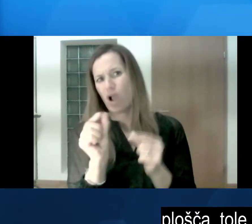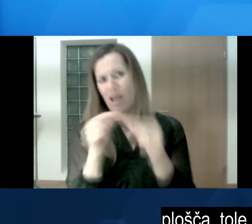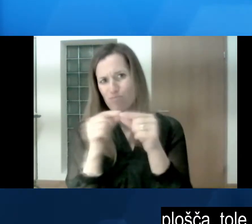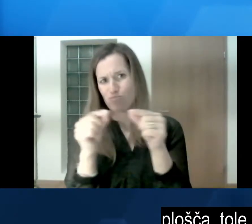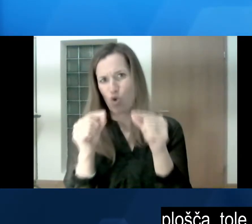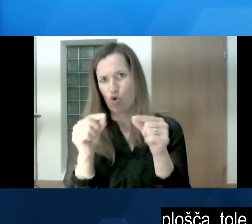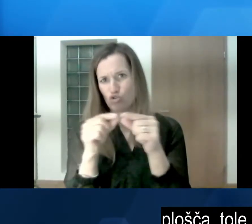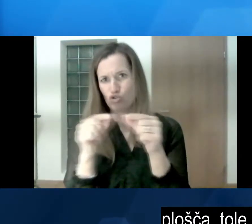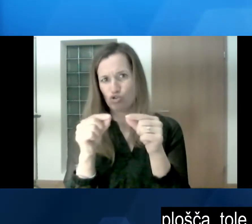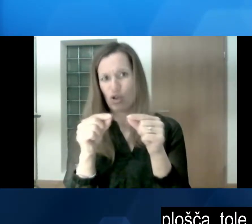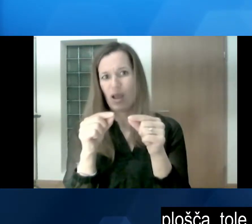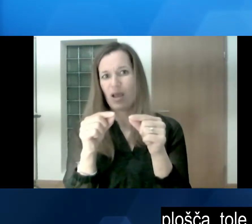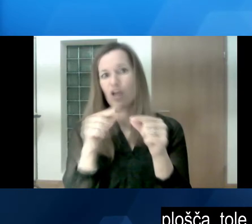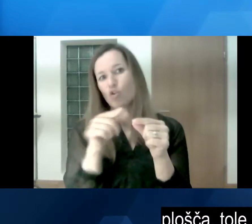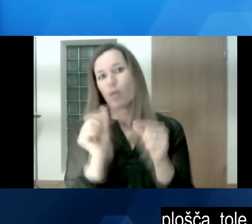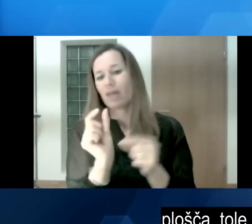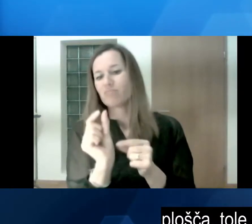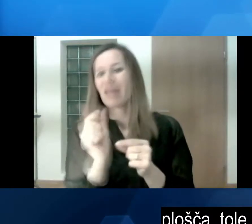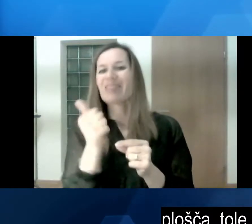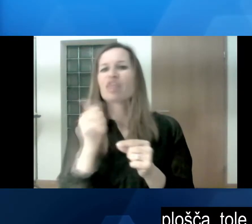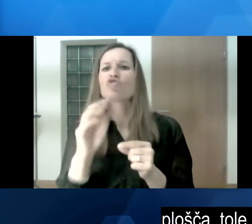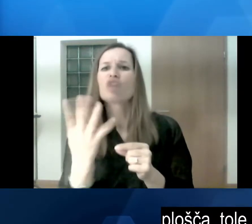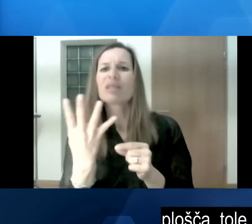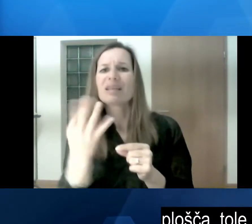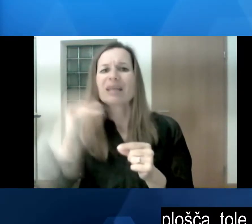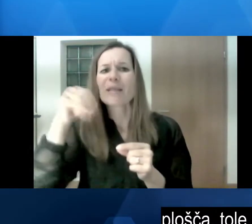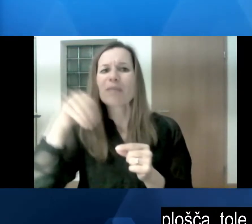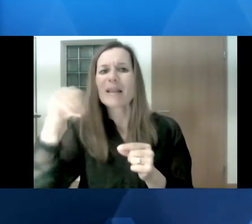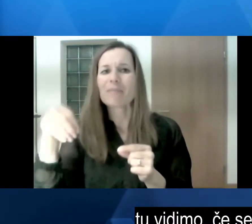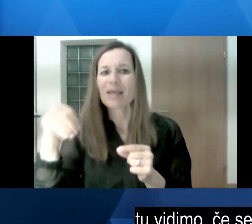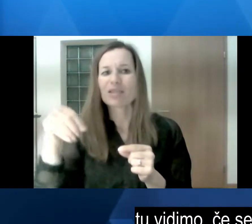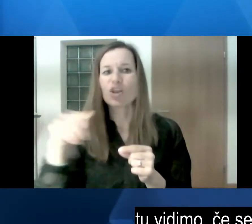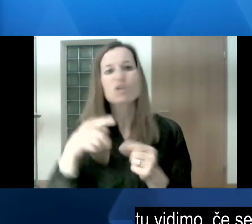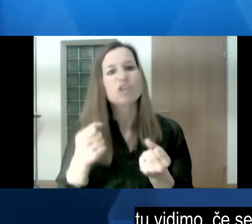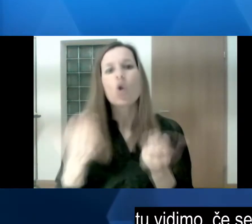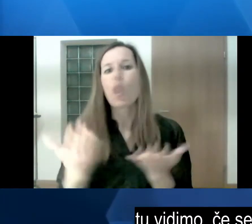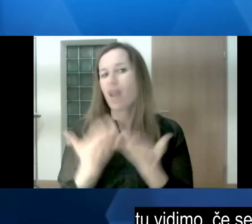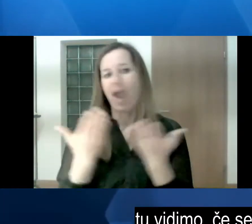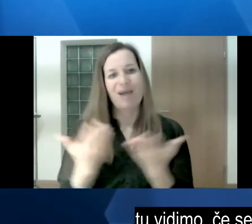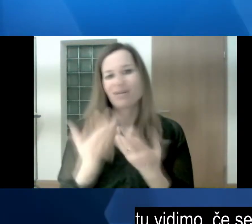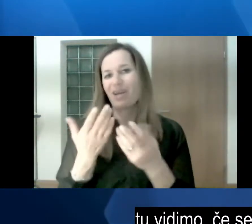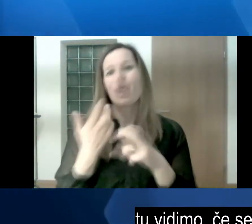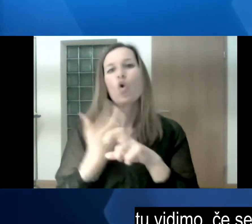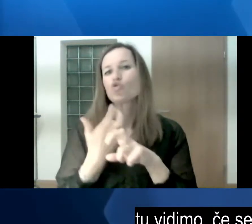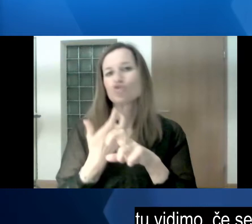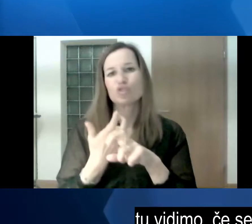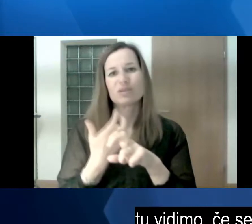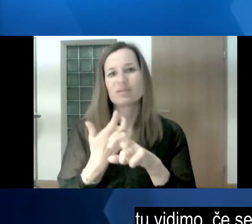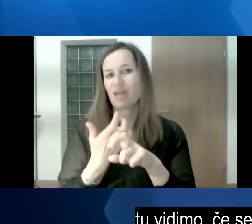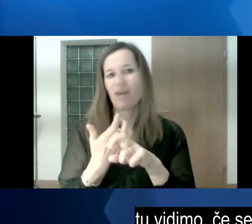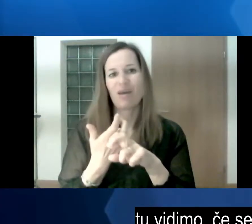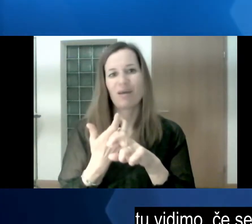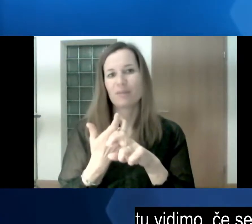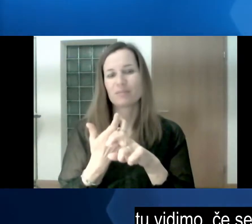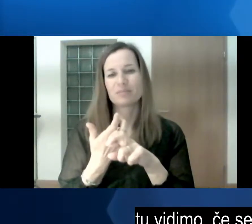pa debelo nekje četrtinko milimetra in zelo lahke so koščice. Tukaj vidimo, da če se le da, se